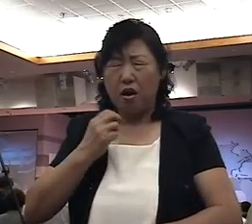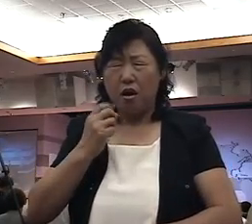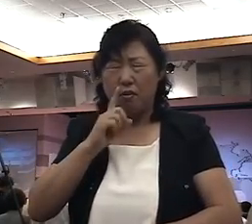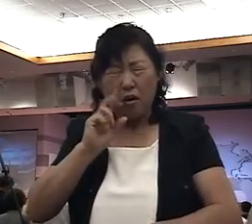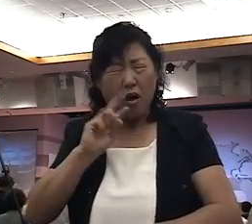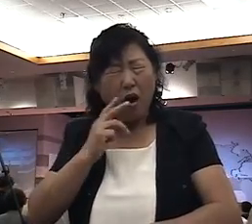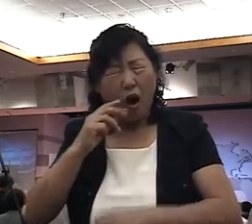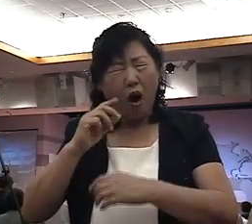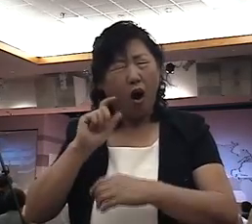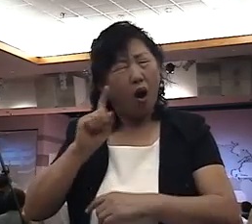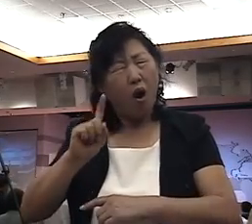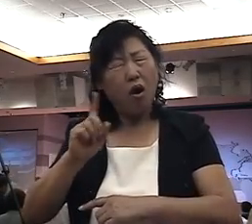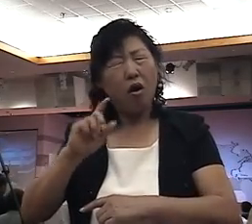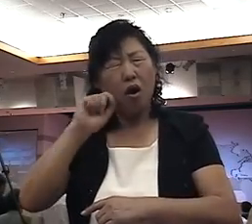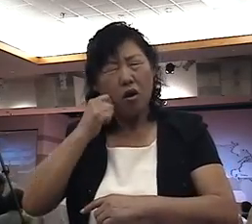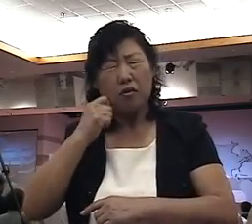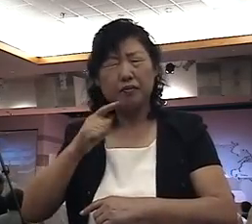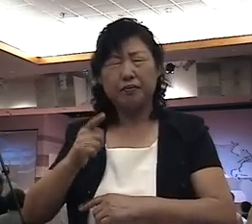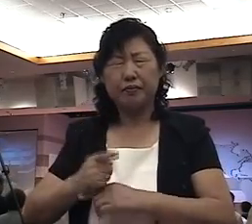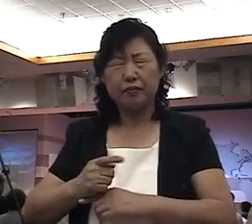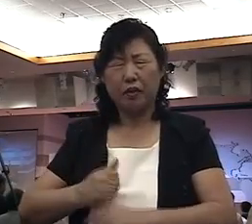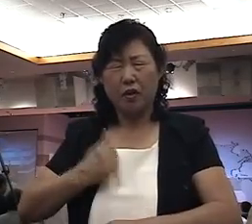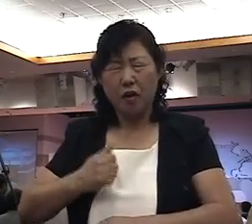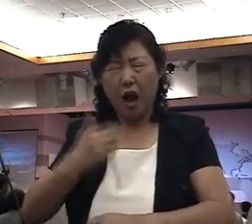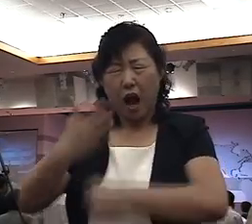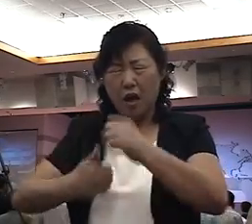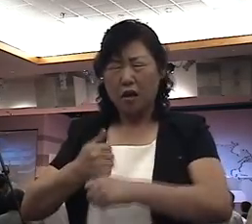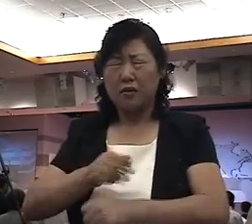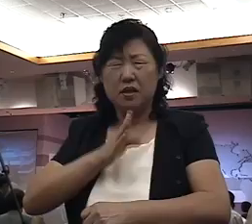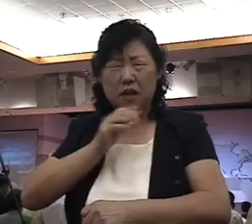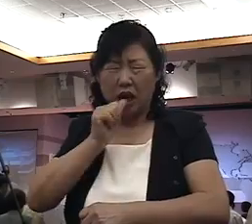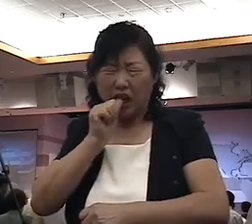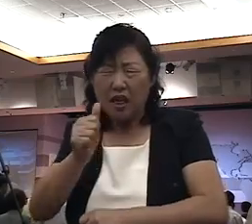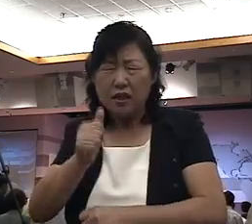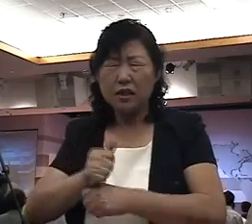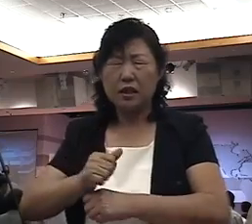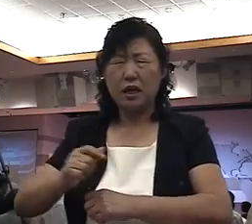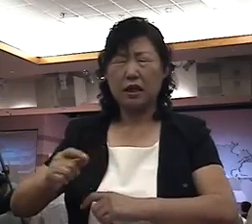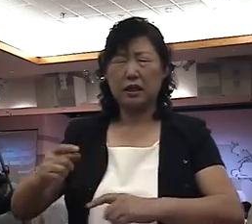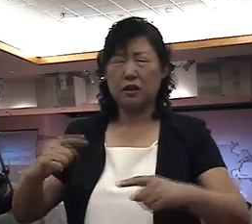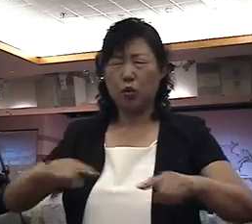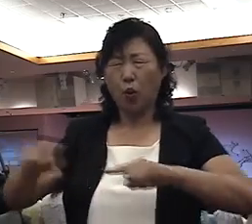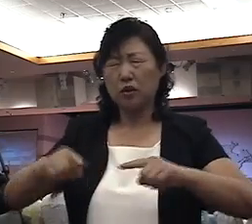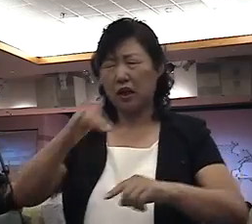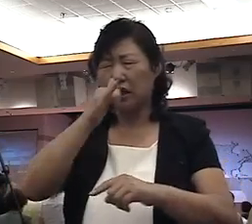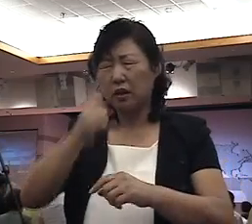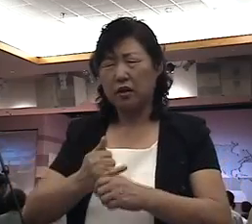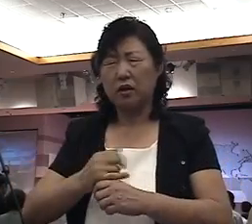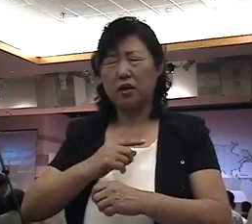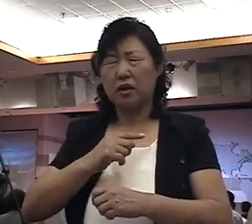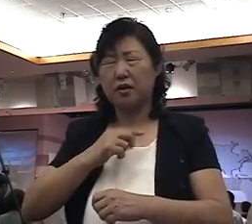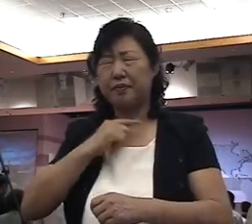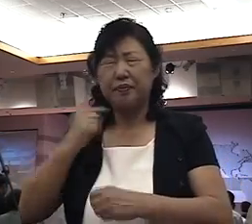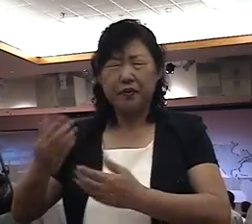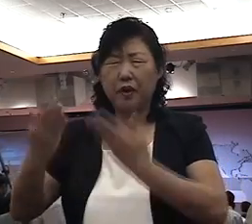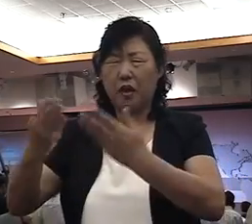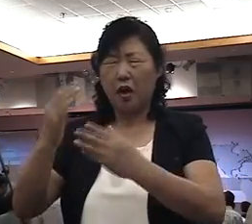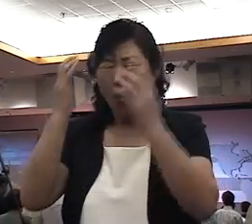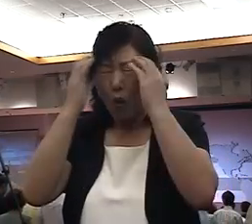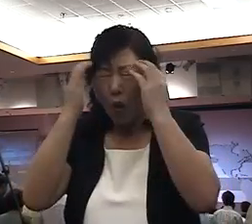있지만 하나님의 절대적인 통치와 섭리가 있다고 믿습니다. 아멘. 이들의 희생과 고난으로 예수 그리스도의 남은